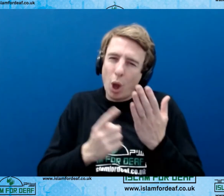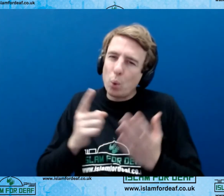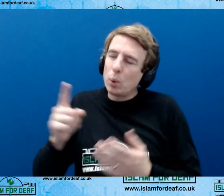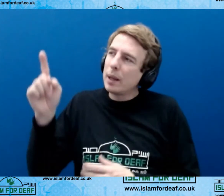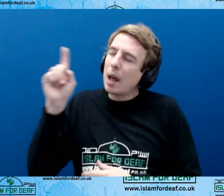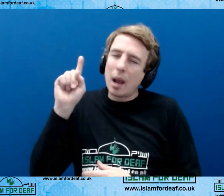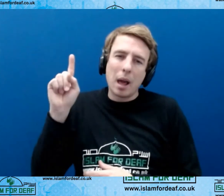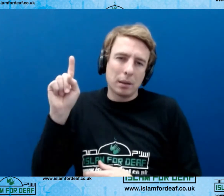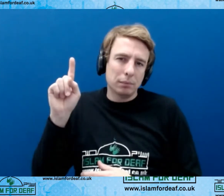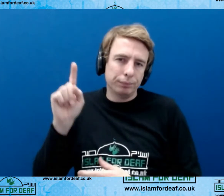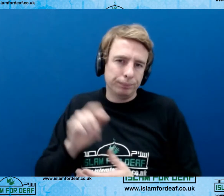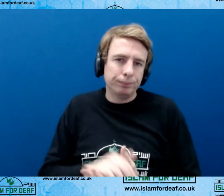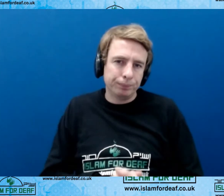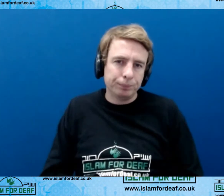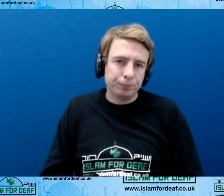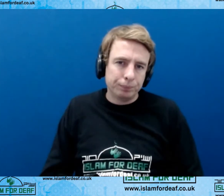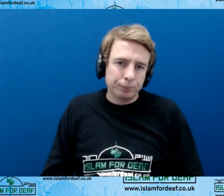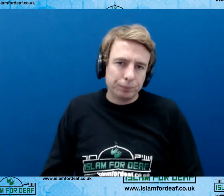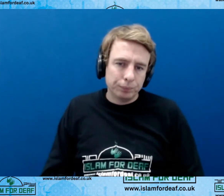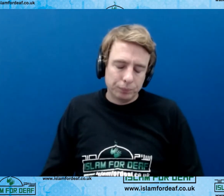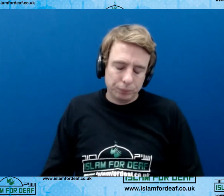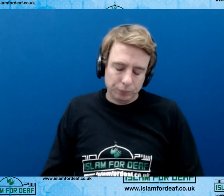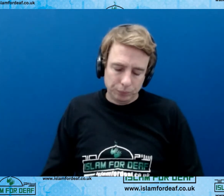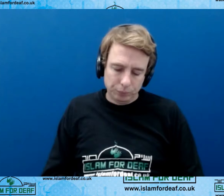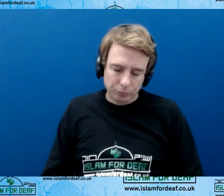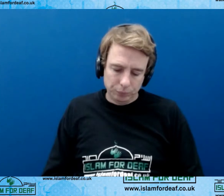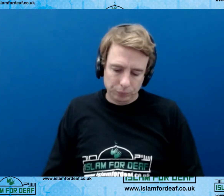مكة فإنك ستموت قريبا.